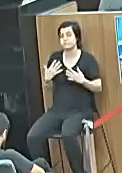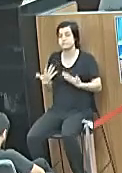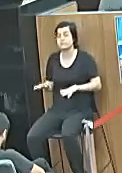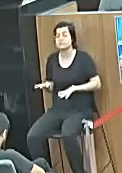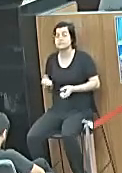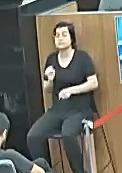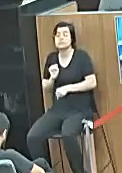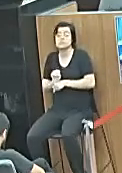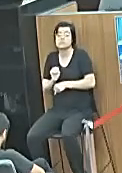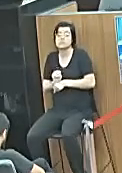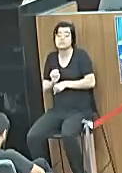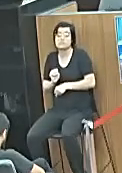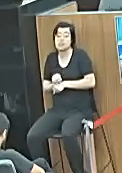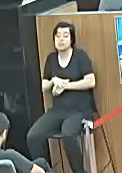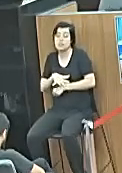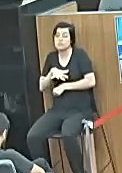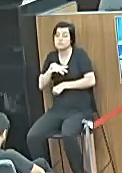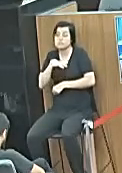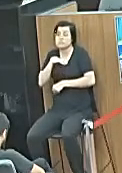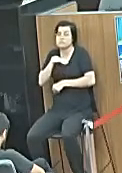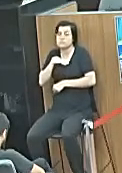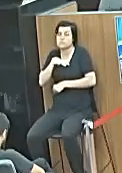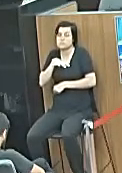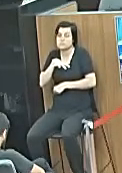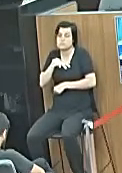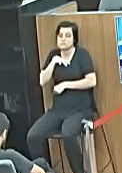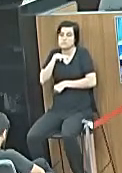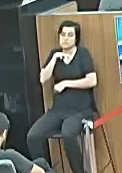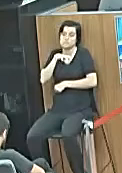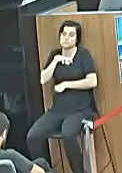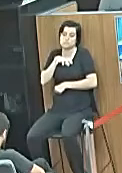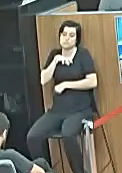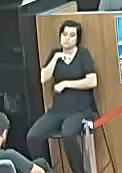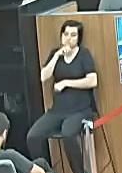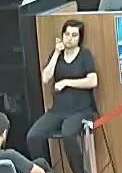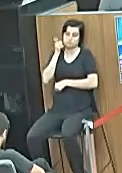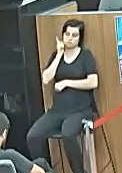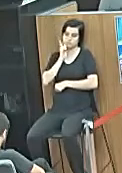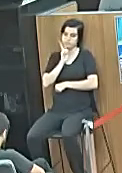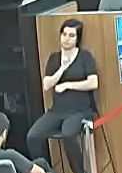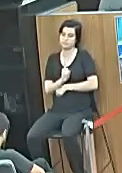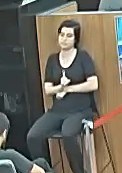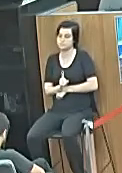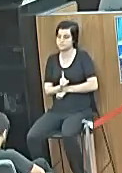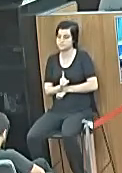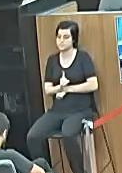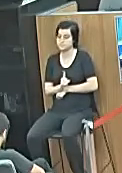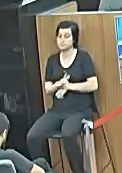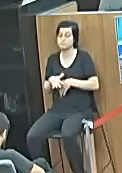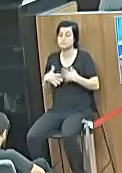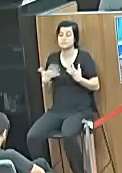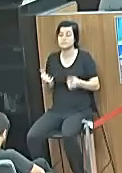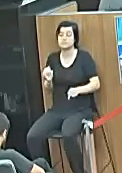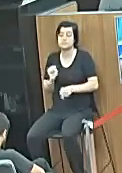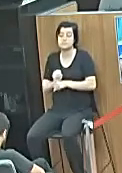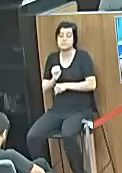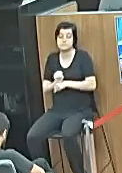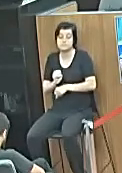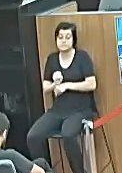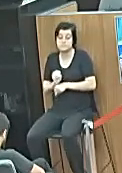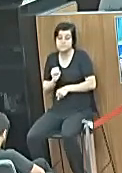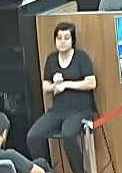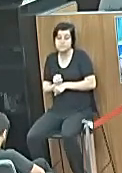até que oa não for possível mais respirar até quando a gente vai esperar